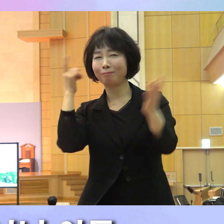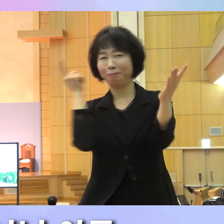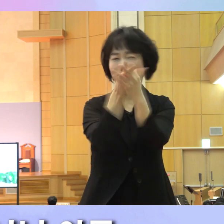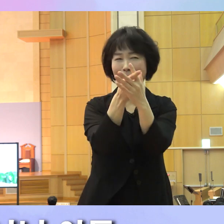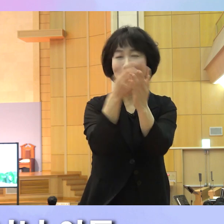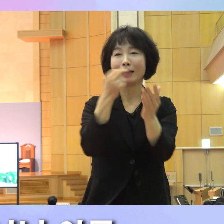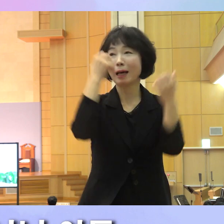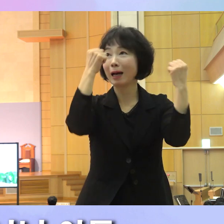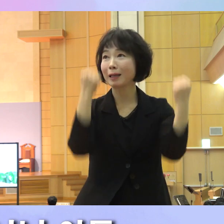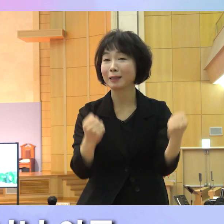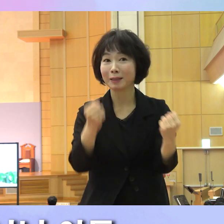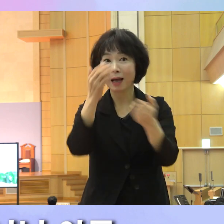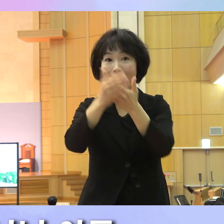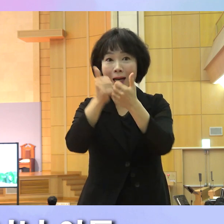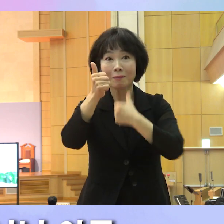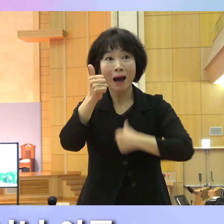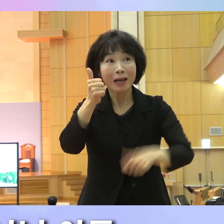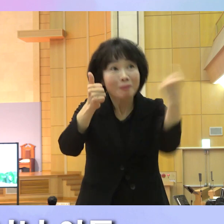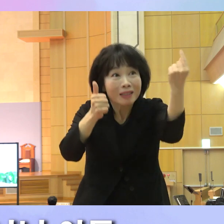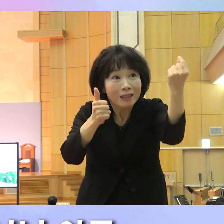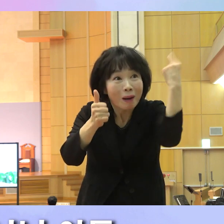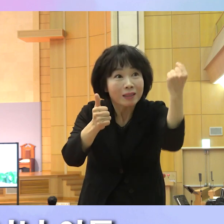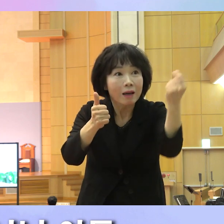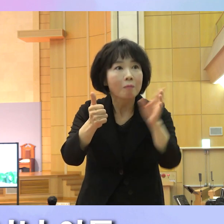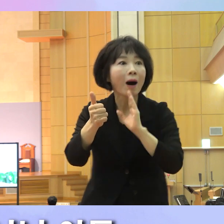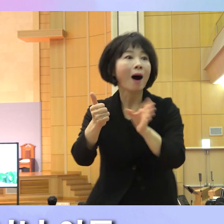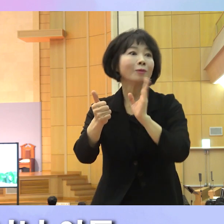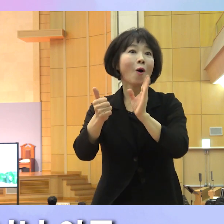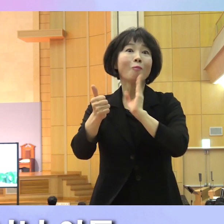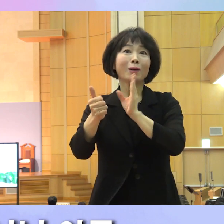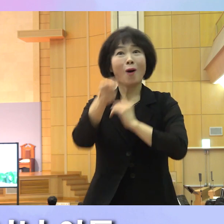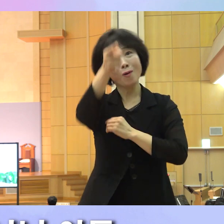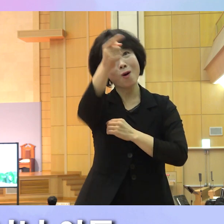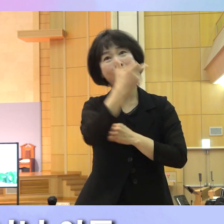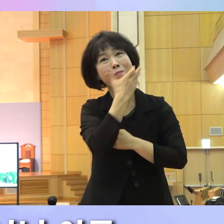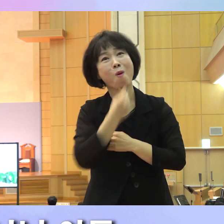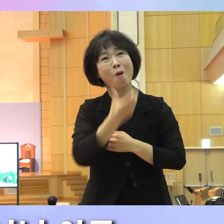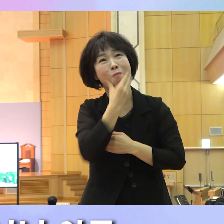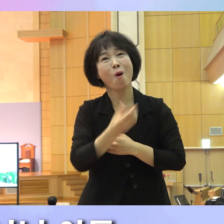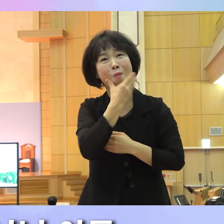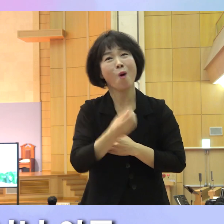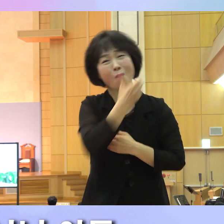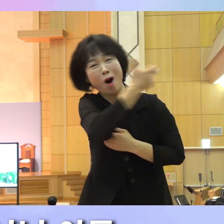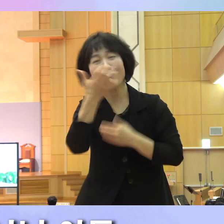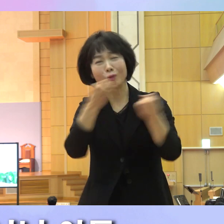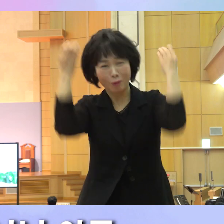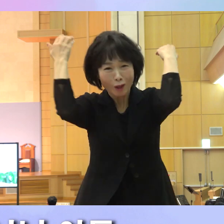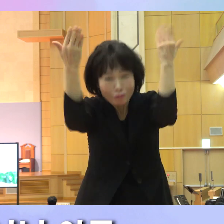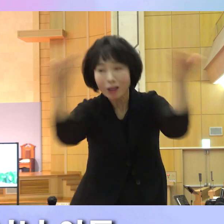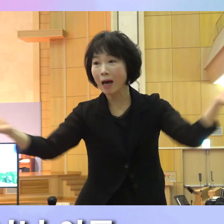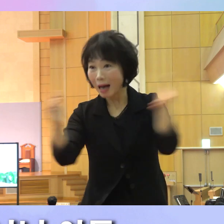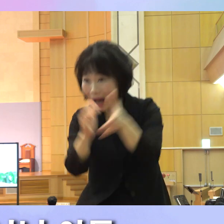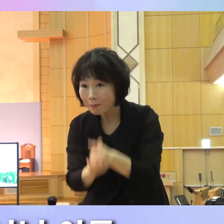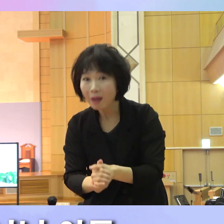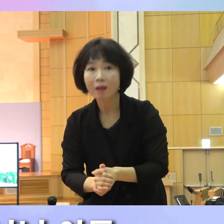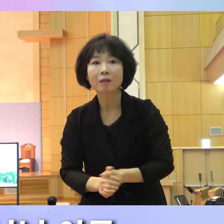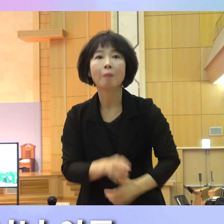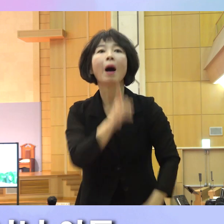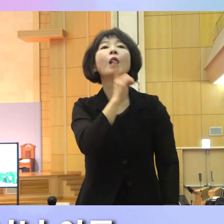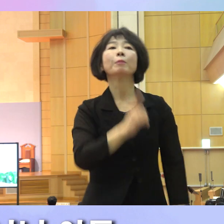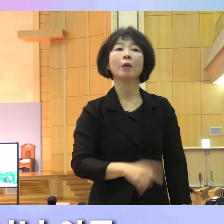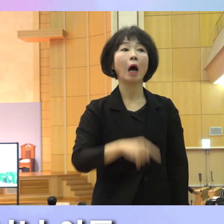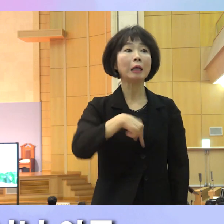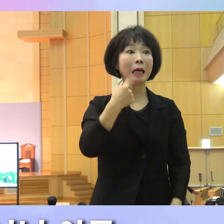하나님의 아들이라고 그렇게 시인한 것은, 그렇게 알고 대답을 한 것은 자기가 어떻게